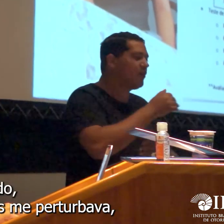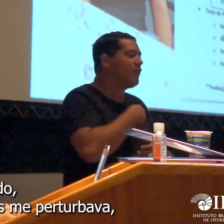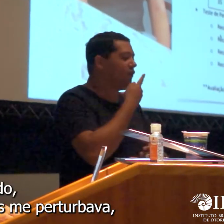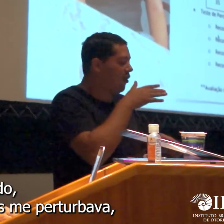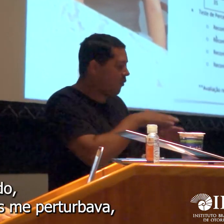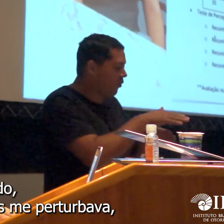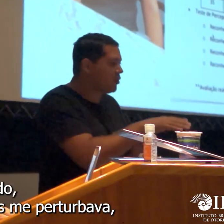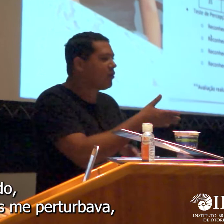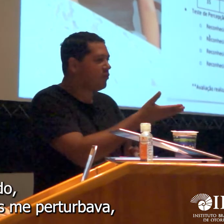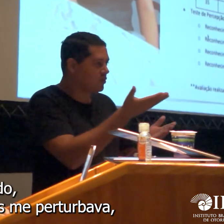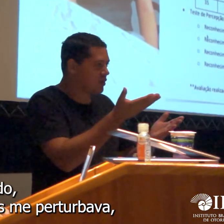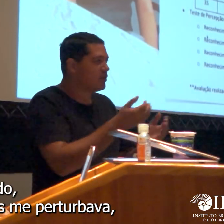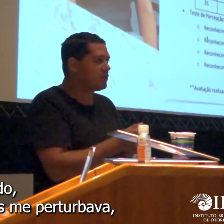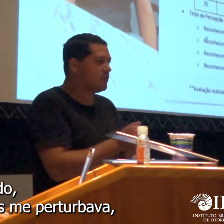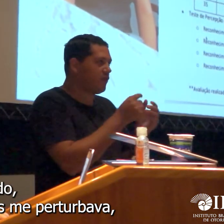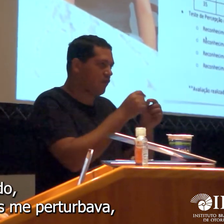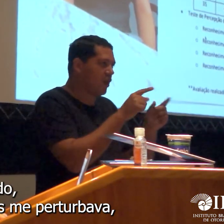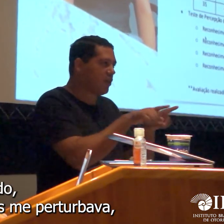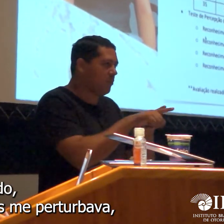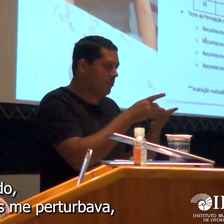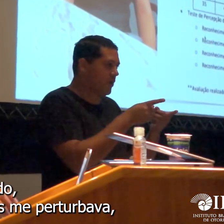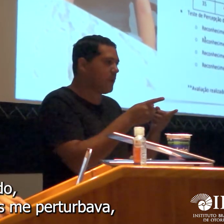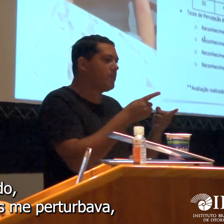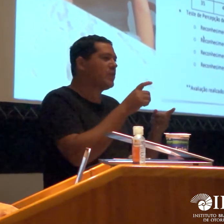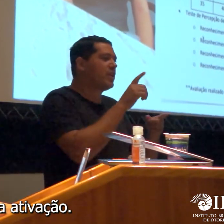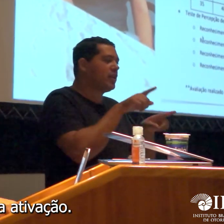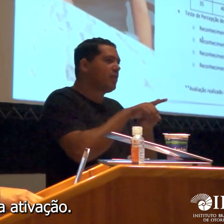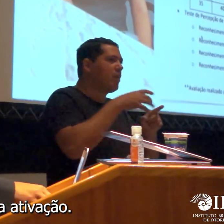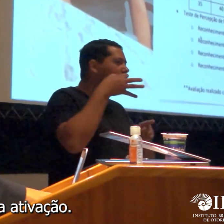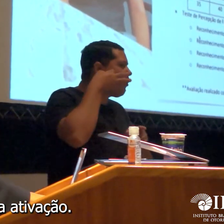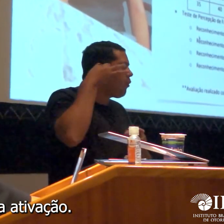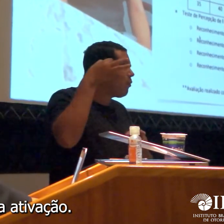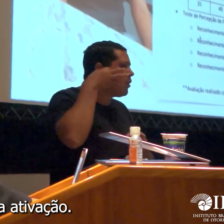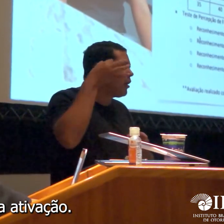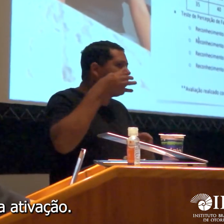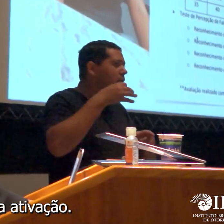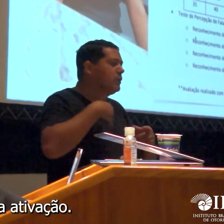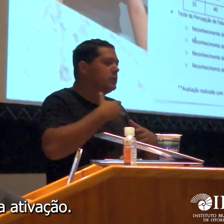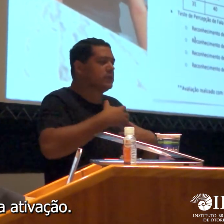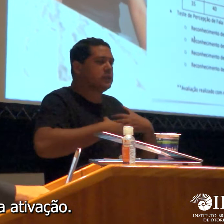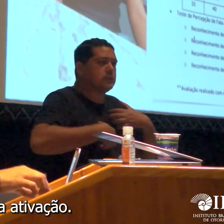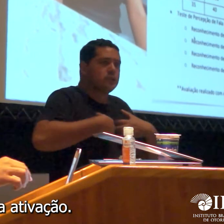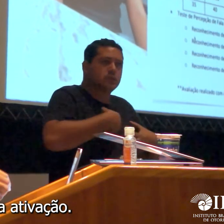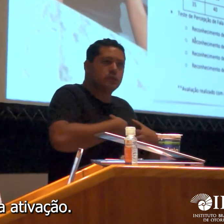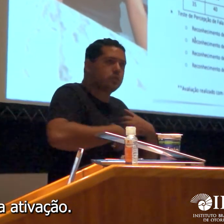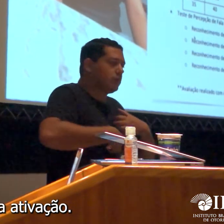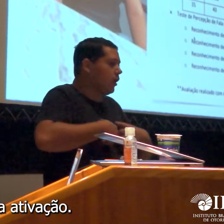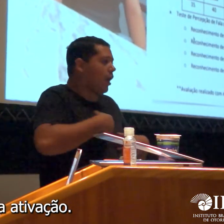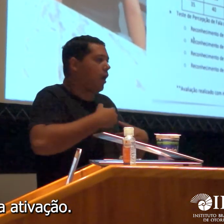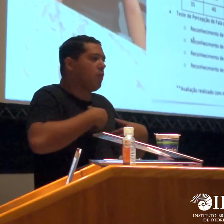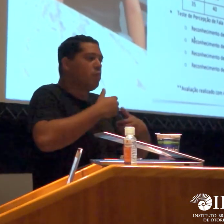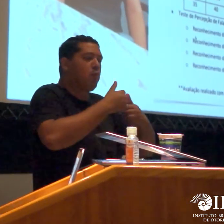quanto ao zumbido, que era uma das coisas que mais me perturbava, a melhora foi visível já com